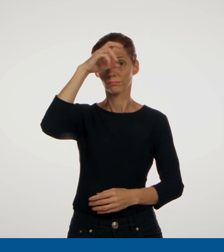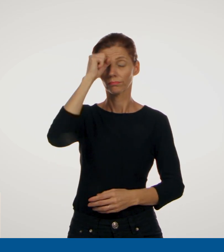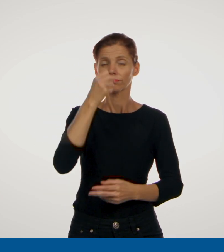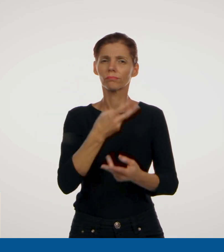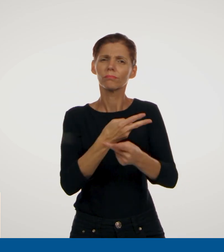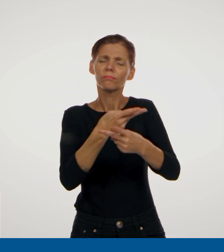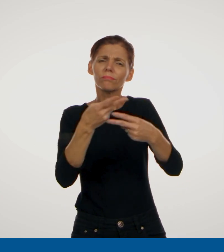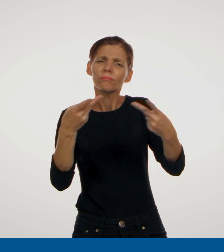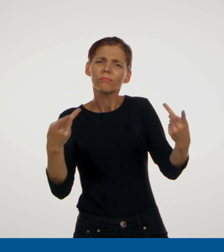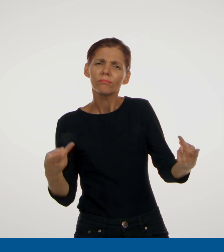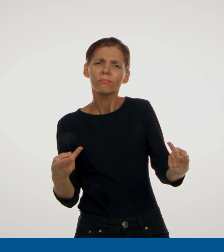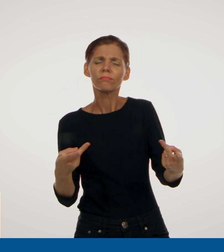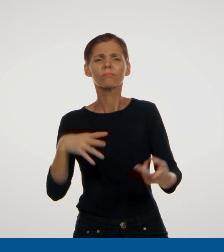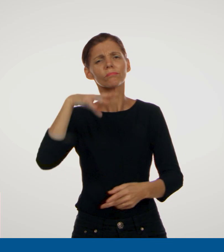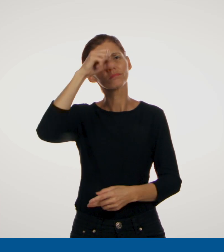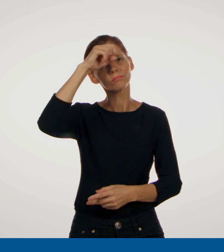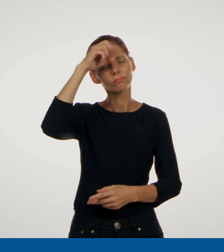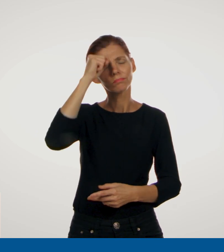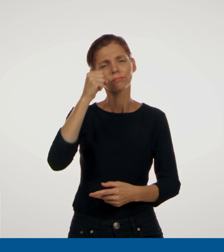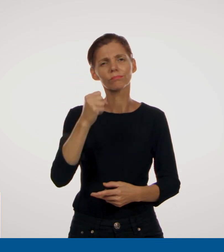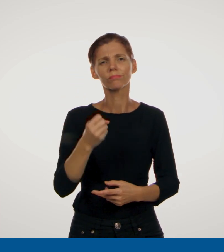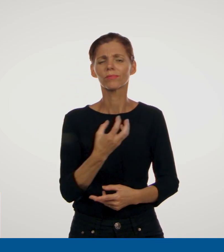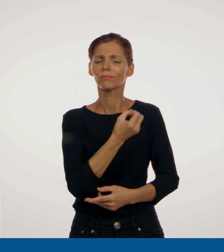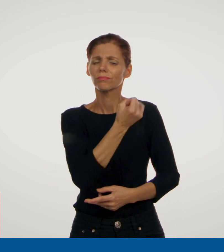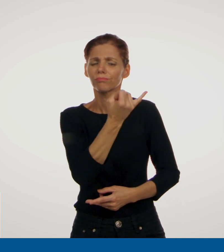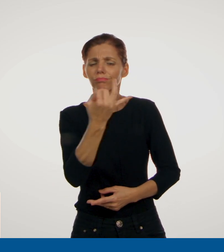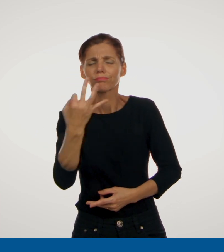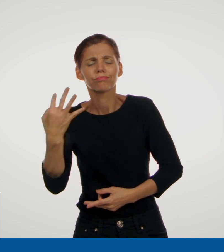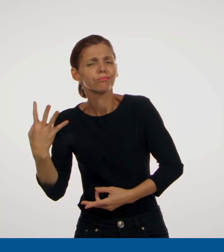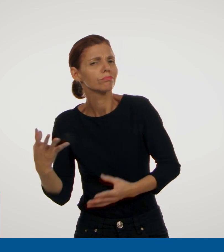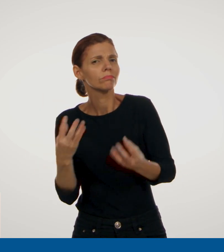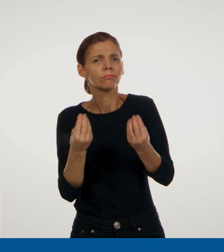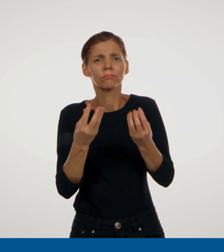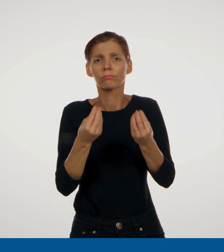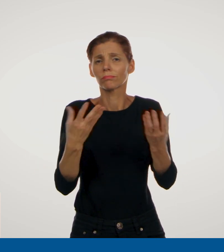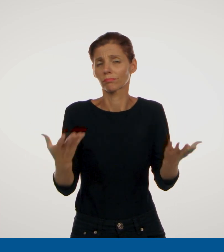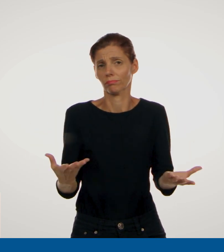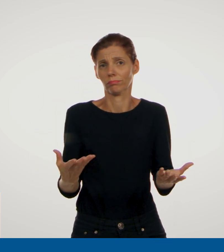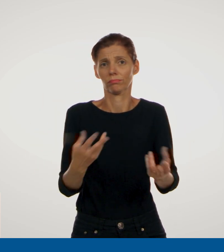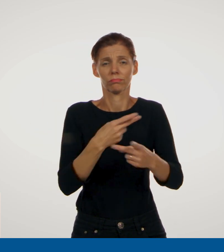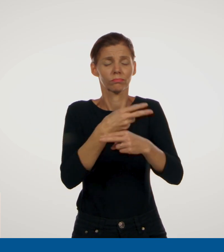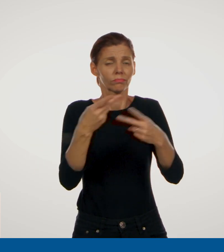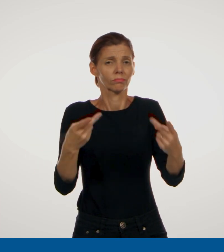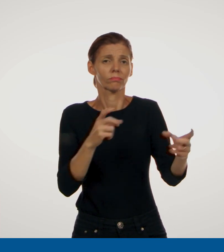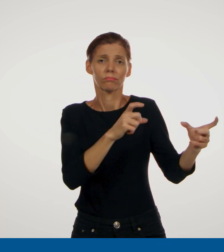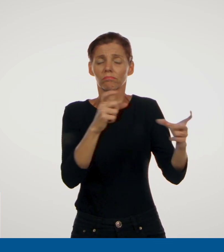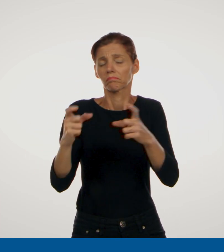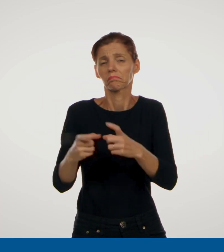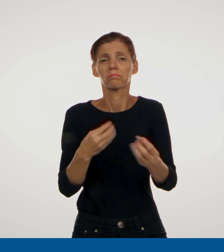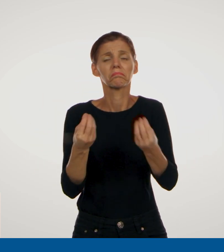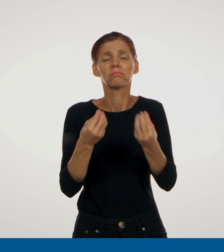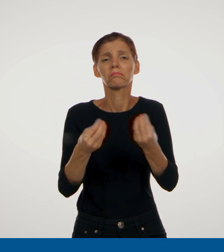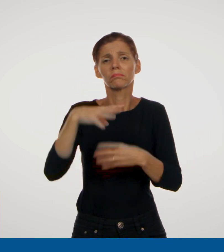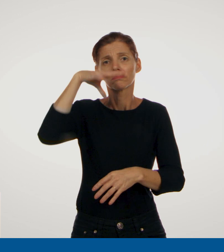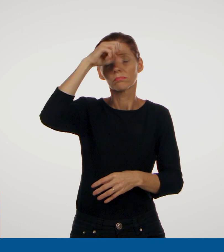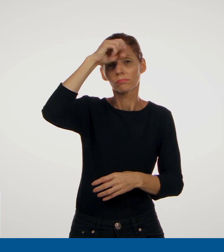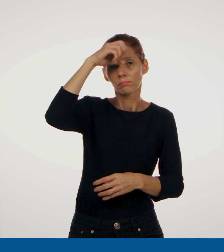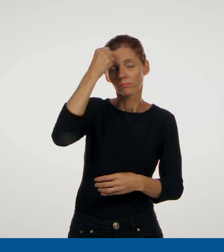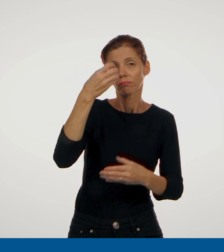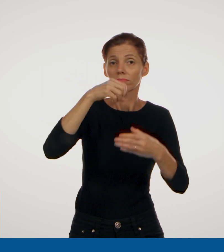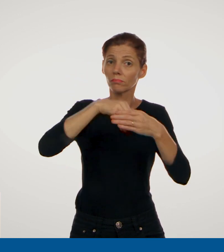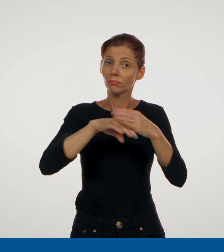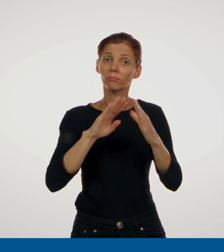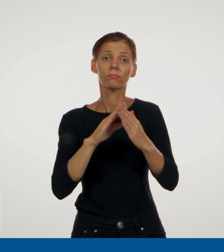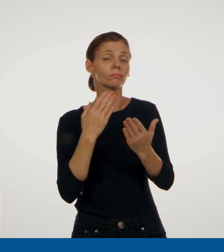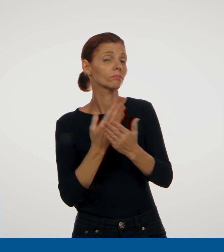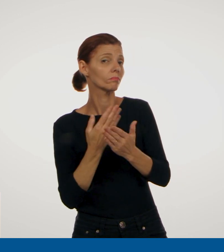aprender diversas coisas que se aprendem e são inúmeras e variadas, bem como as situações nas quais se aprende. As escolas e